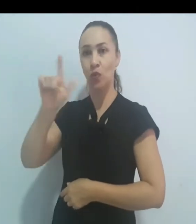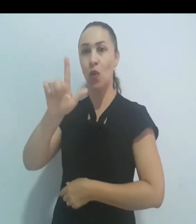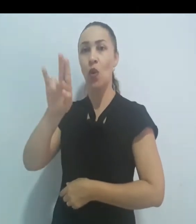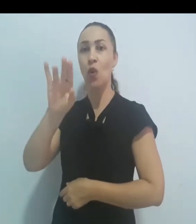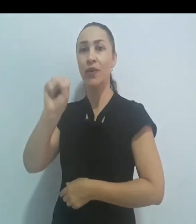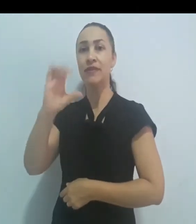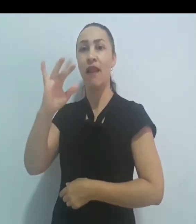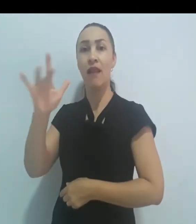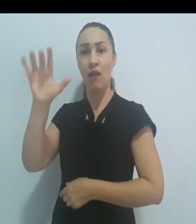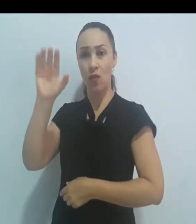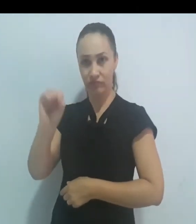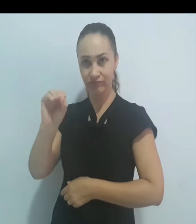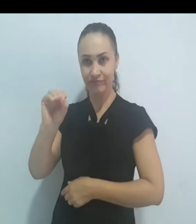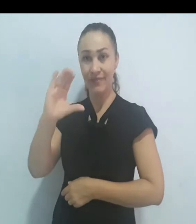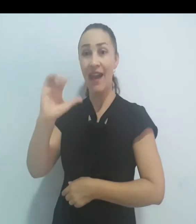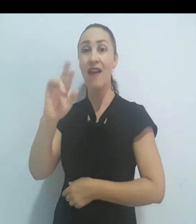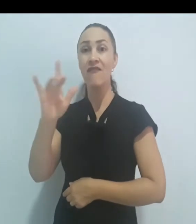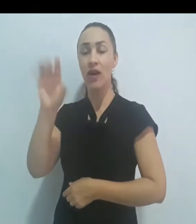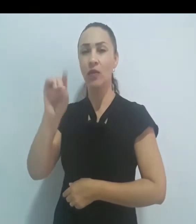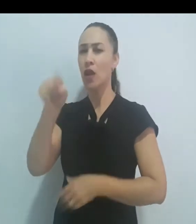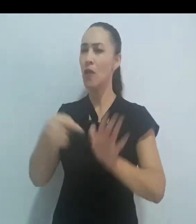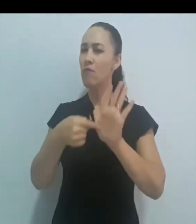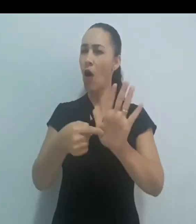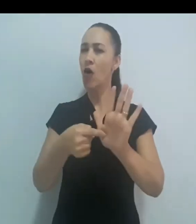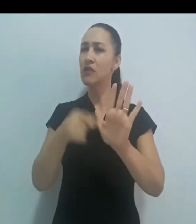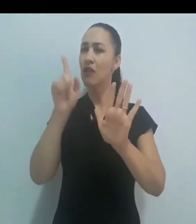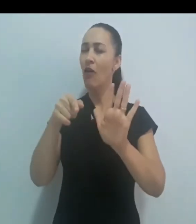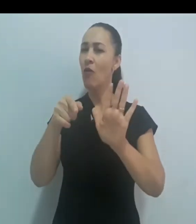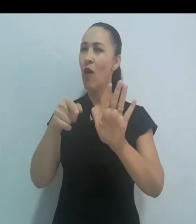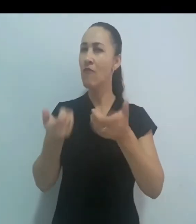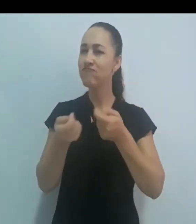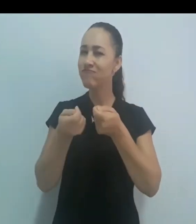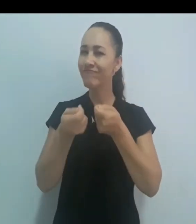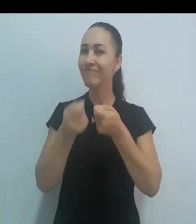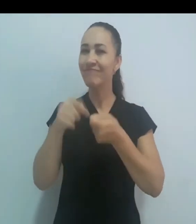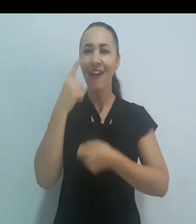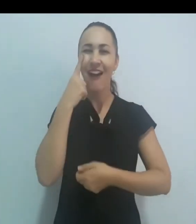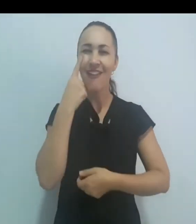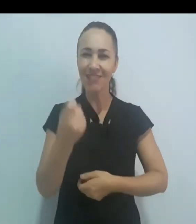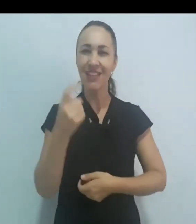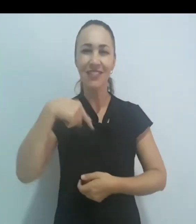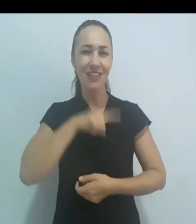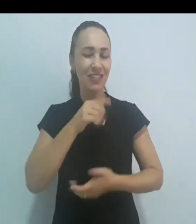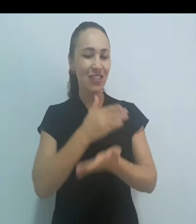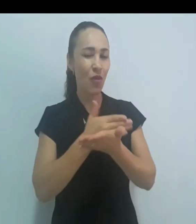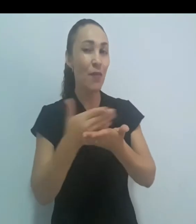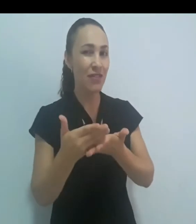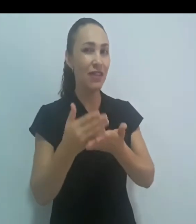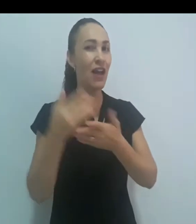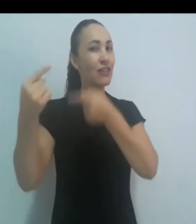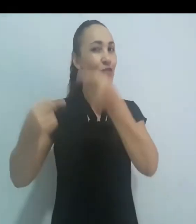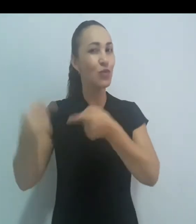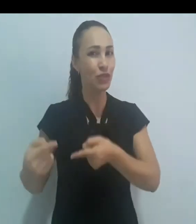Carvalho, nesse livro Lendas da Identidade, ele apresenta uma provocação que me chamou bastante atenção e que vale a pena a gente partir dela,